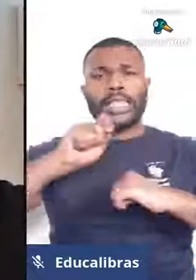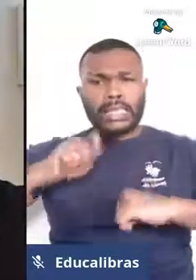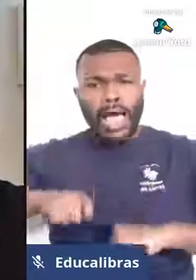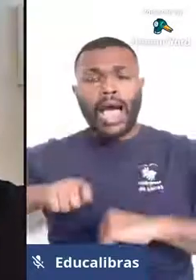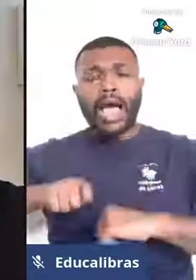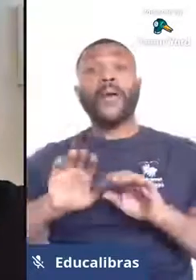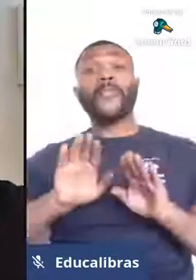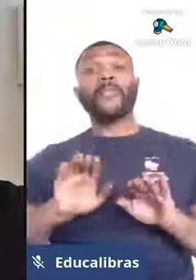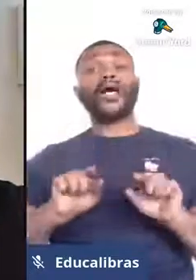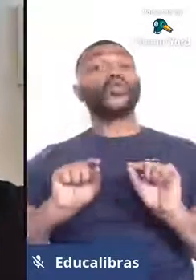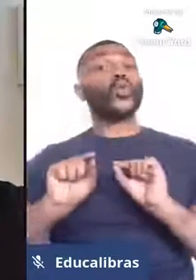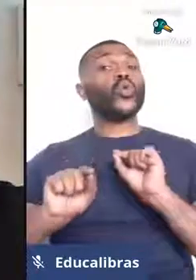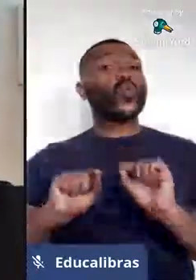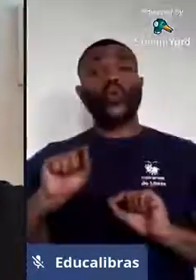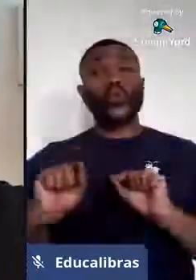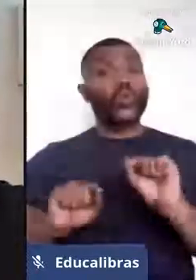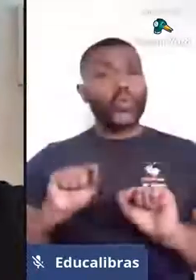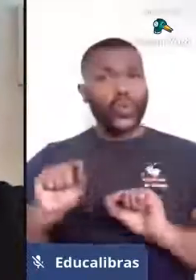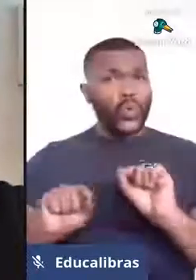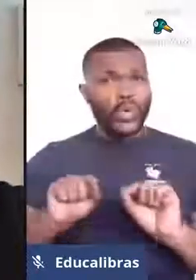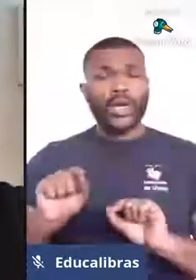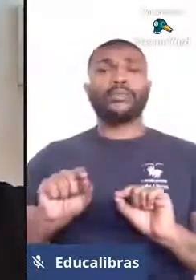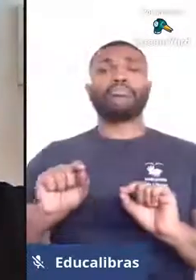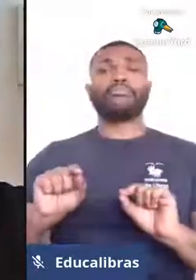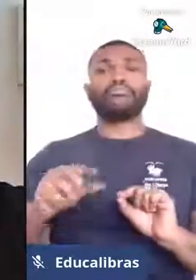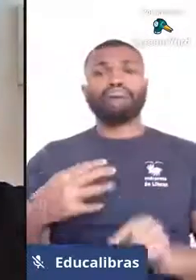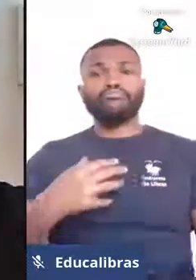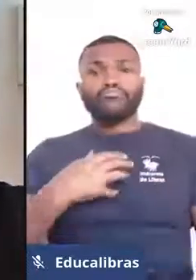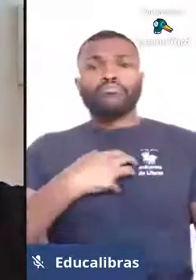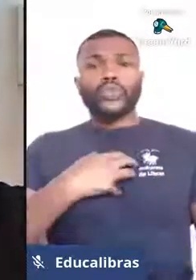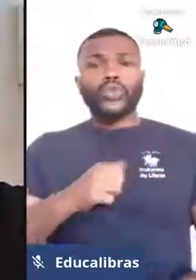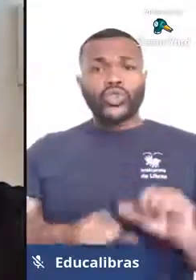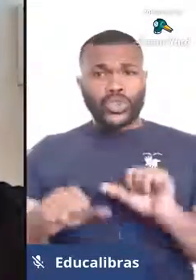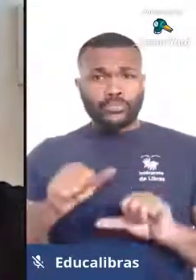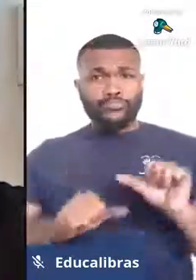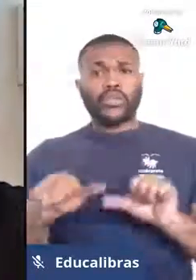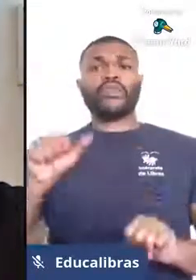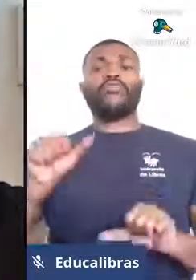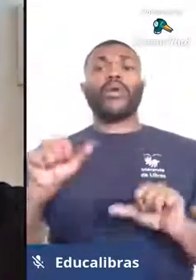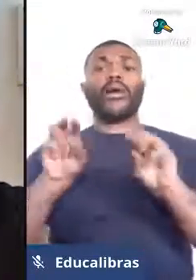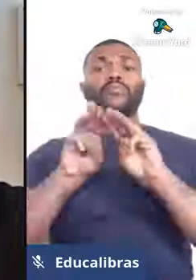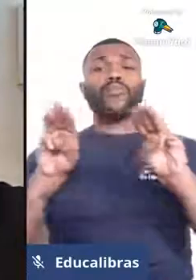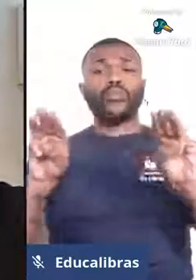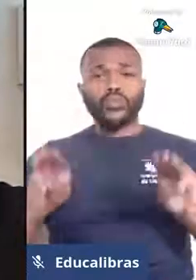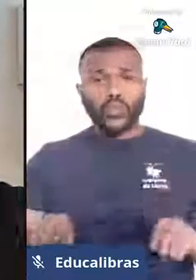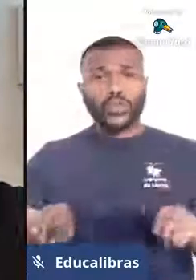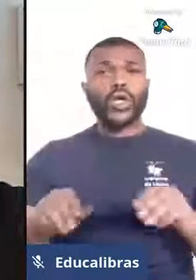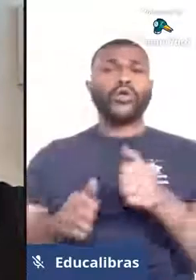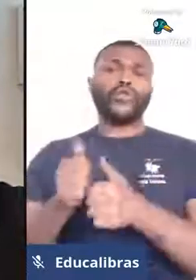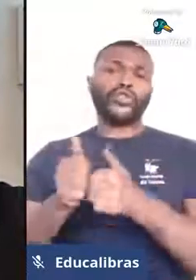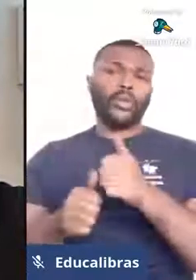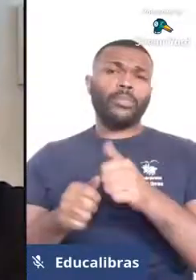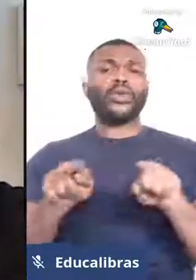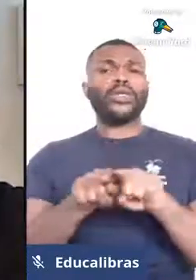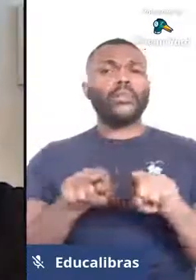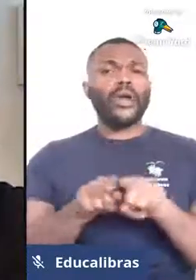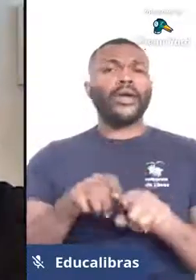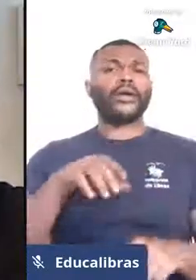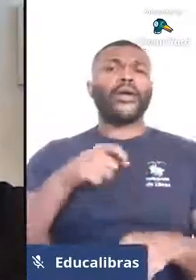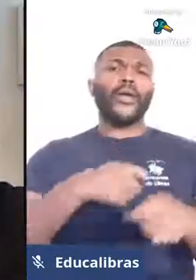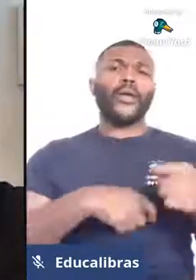uma trajetória realmente transformadora. O Museu do Futebol, bem como o Museu da Língua Portuguesa, que eu também administrava com uma